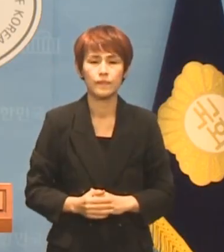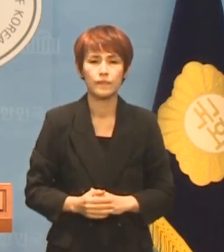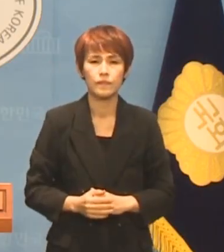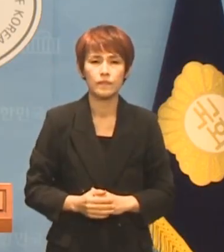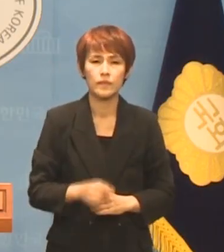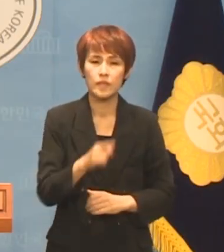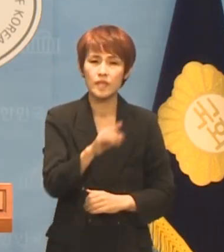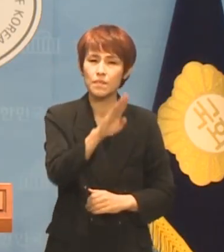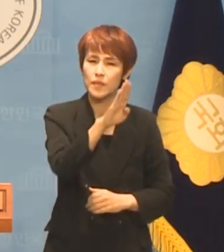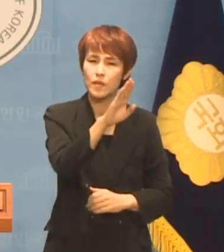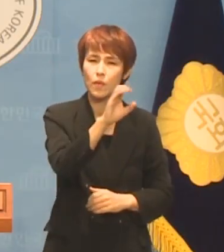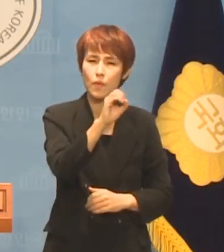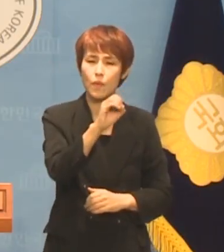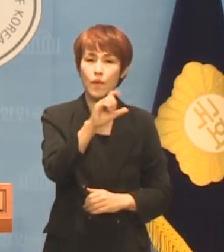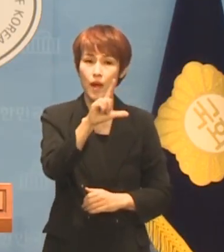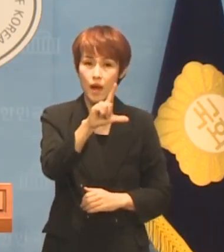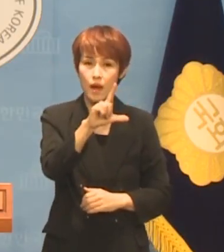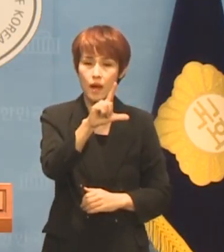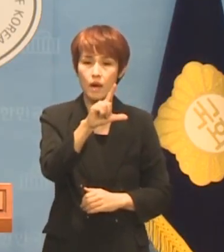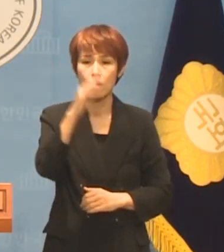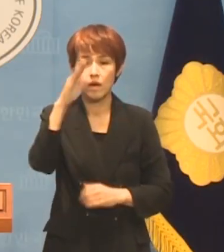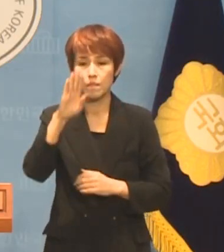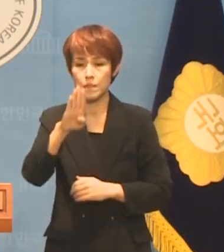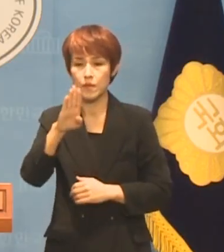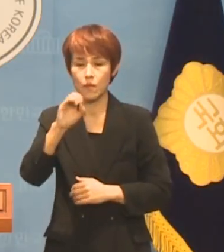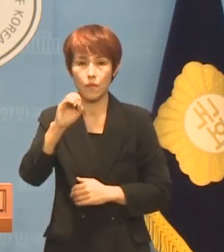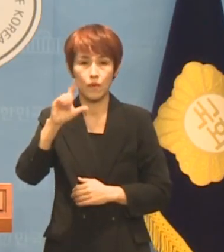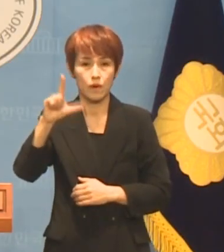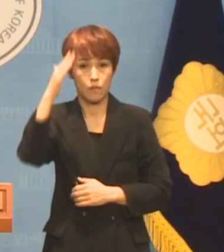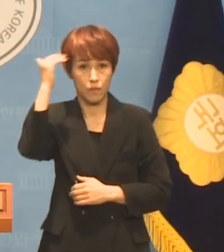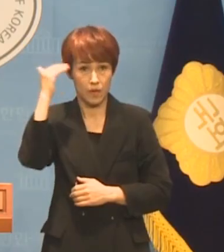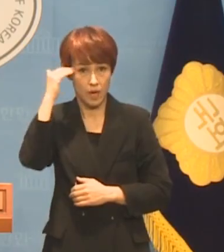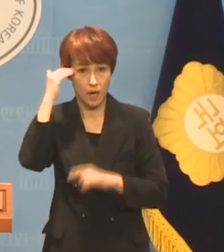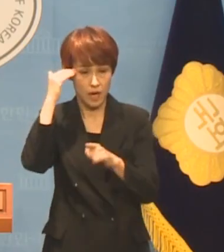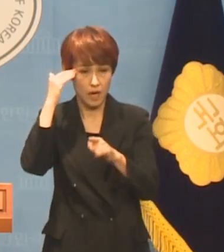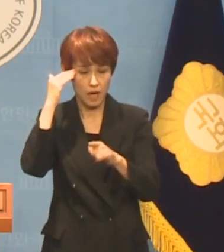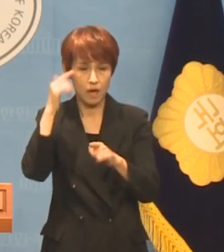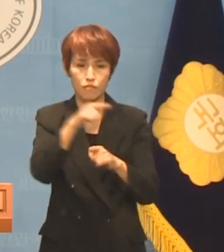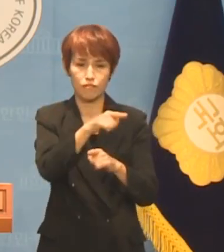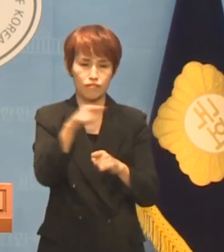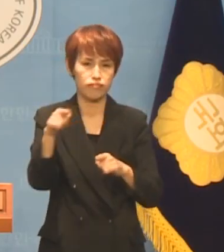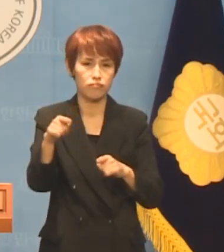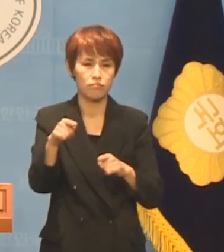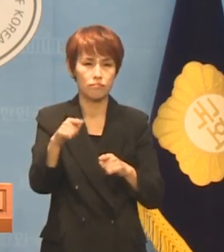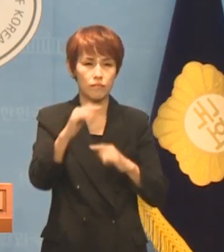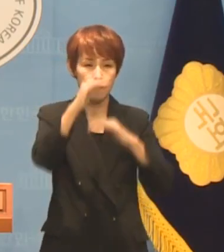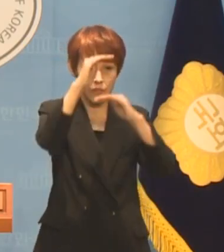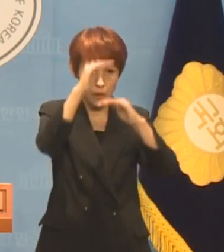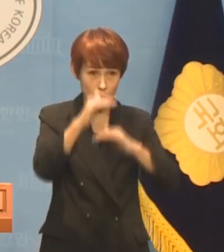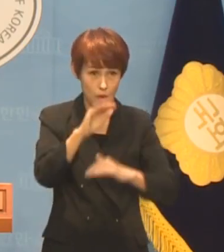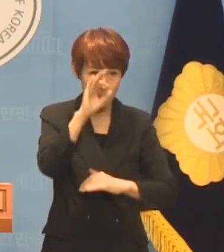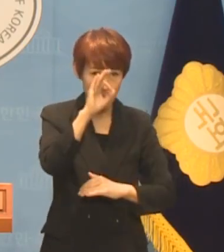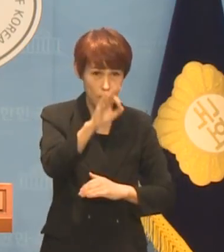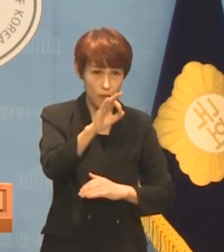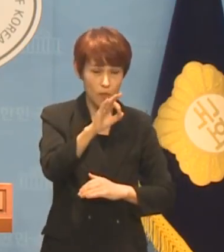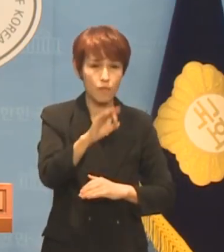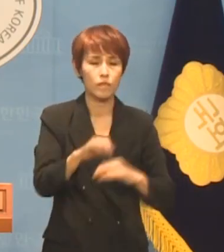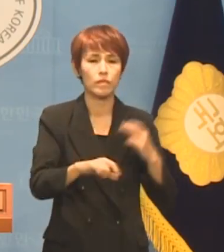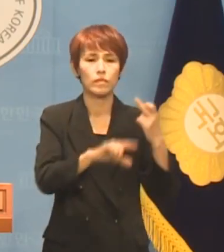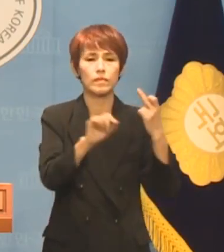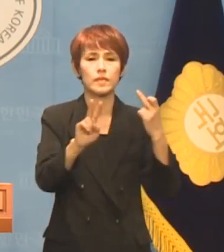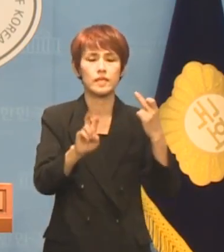VOA 코리아는 VOA와 별개로 국민의힘이 인용한 두 건의 기사의 워딩은 모두